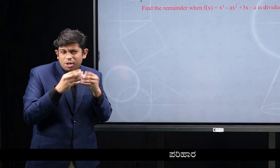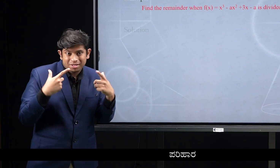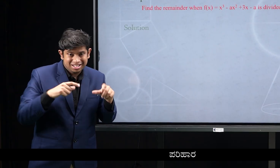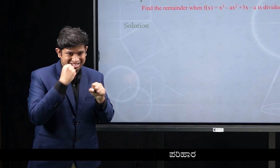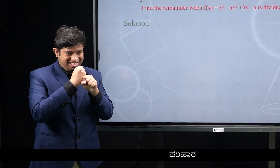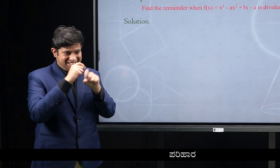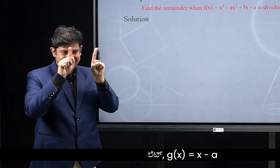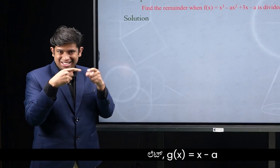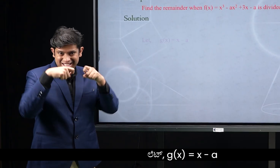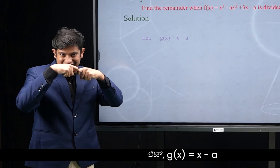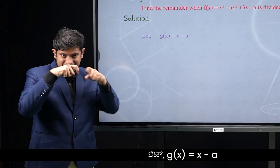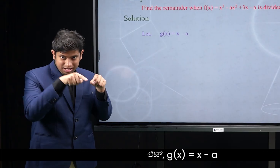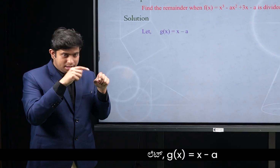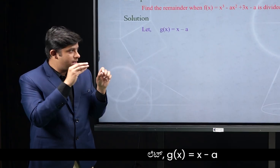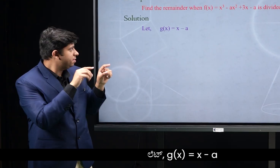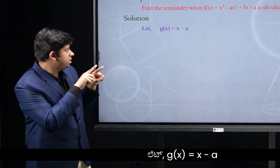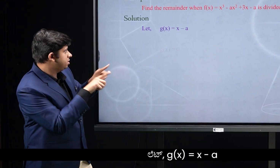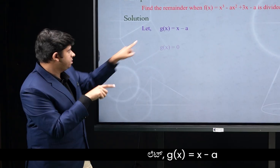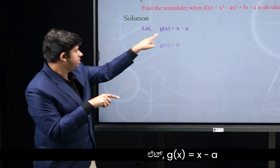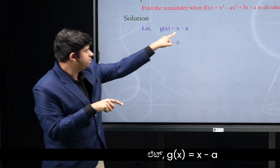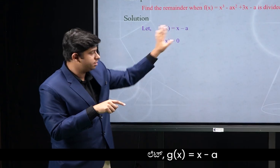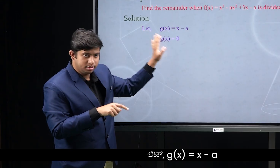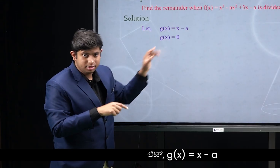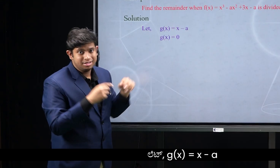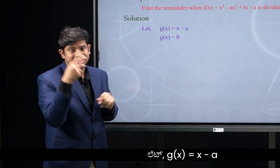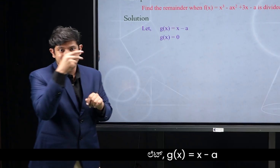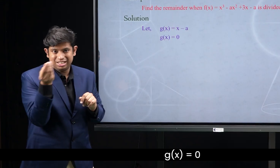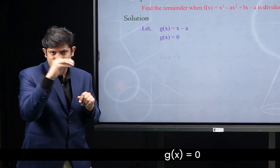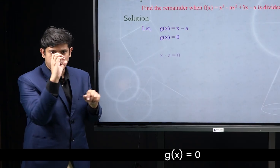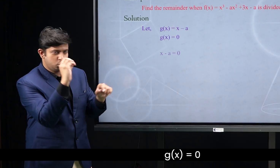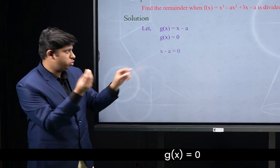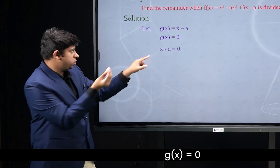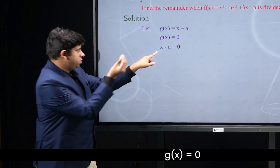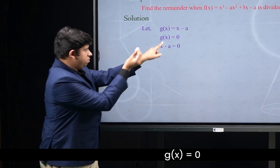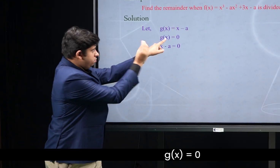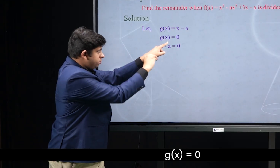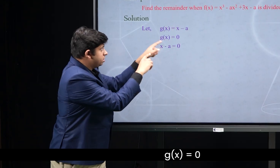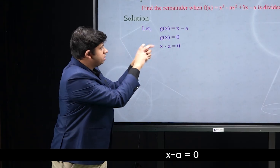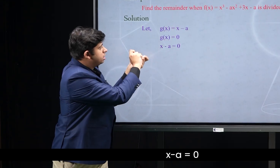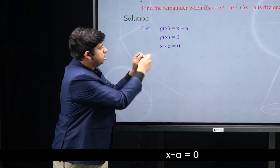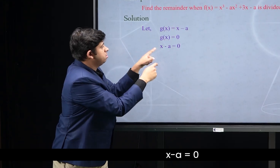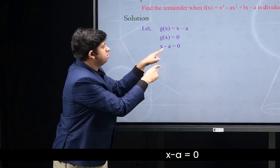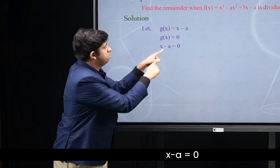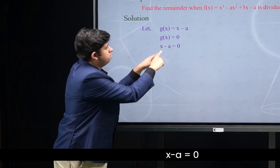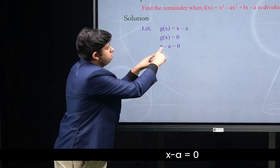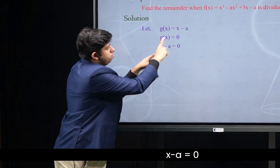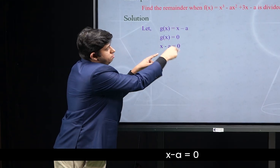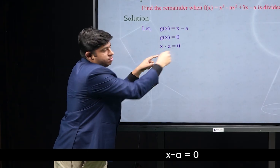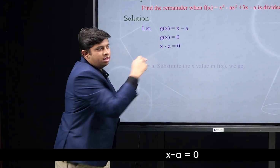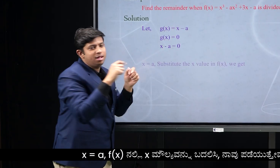ಪರಿಹಾರ: let g of x is equal to x minus a. g of x is equal to 0. x minus a is equal to 0. x